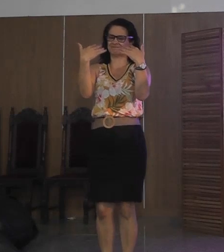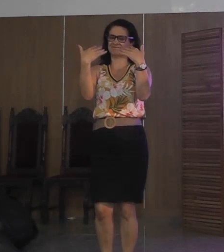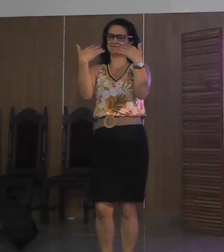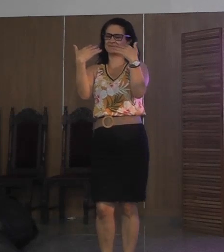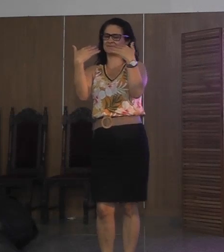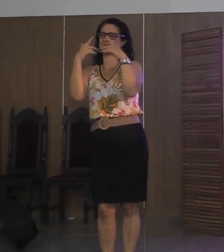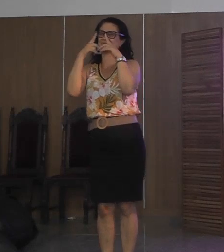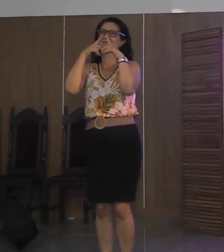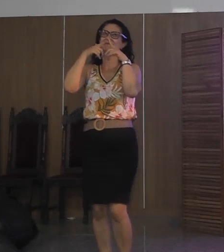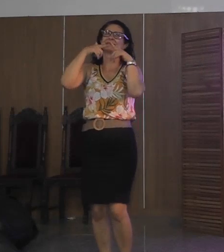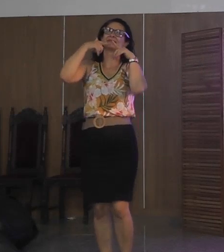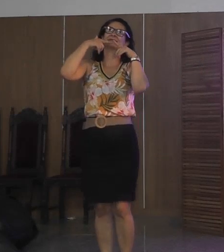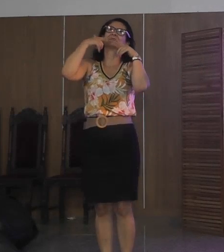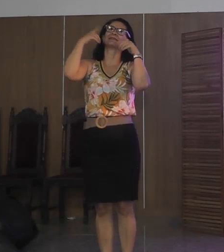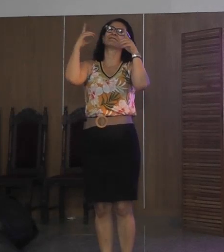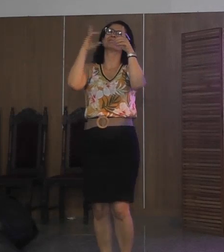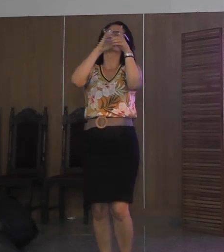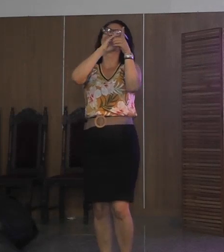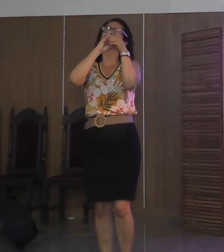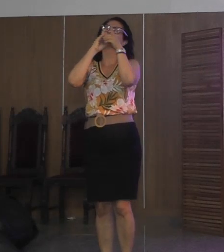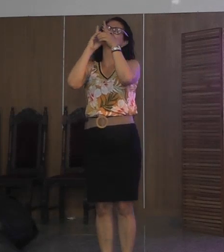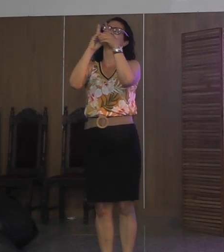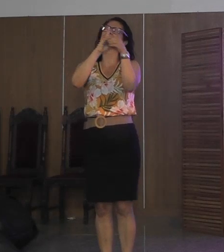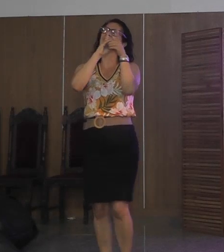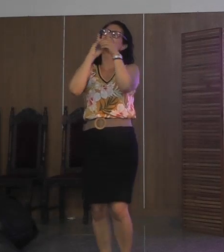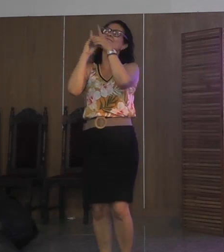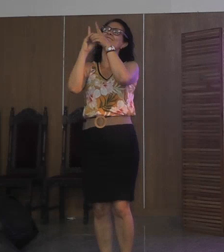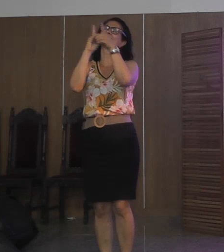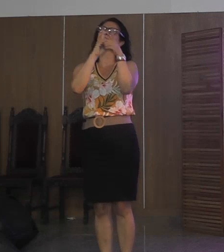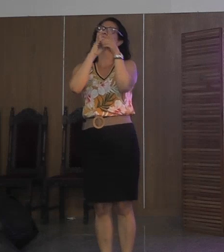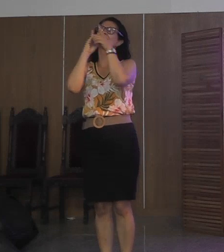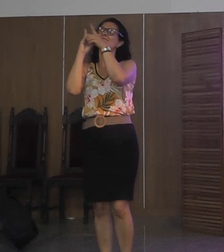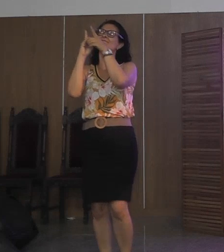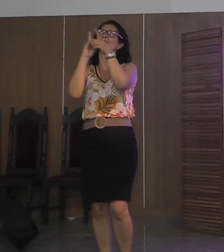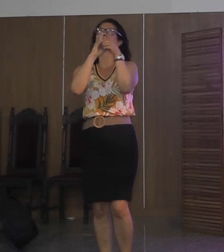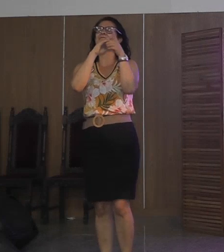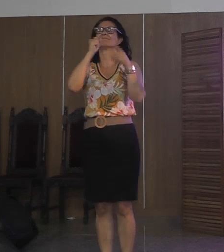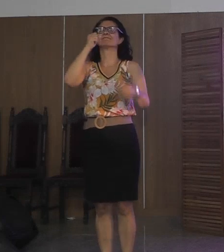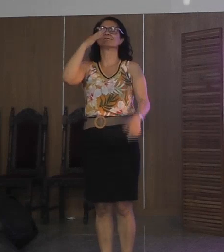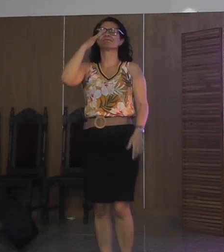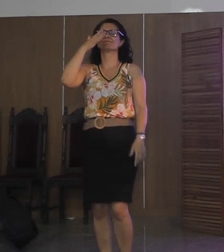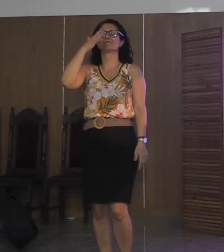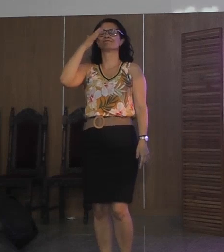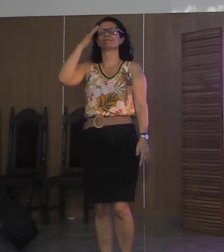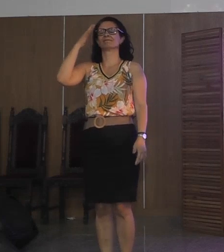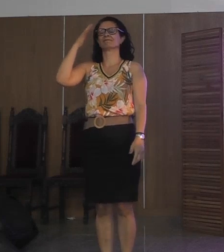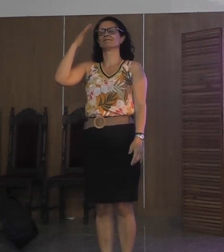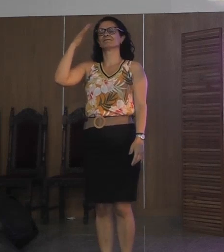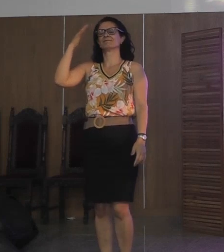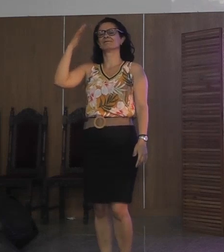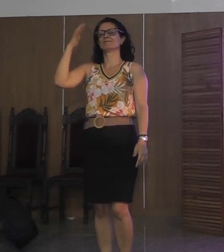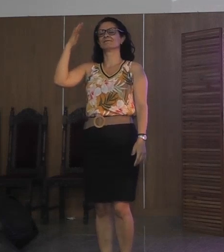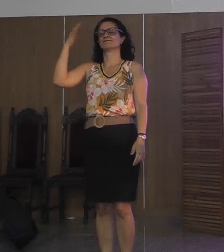possa ver tua glória em meu rosto